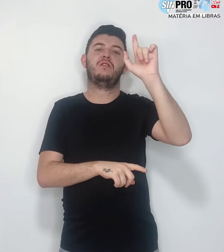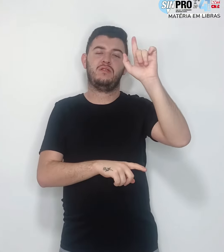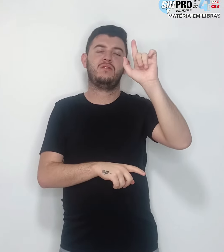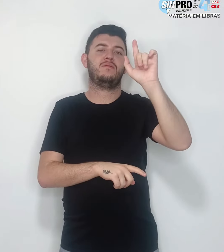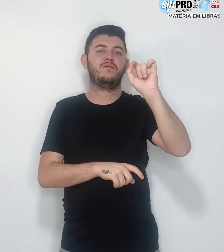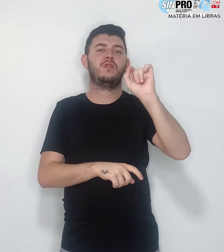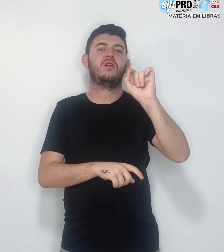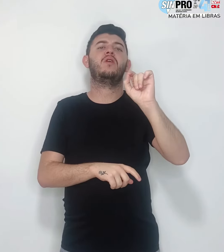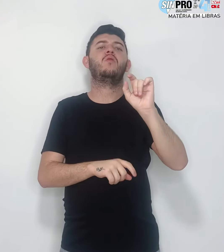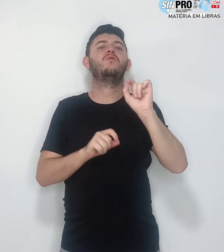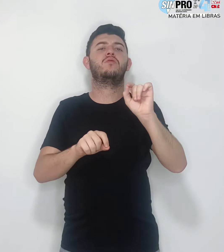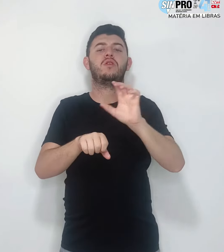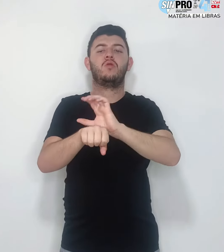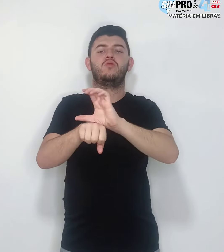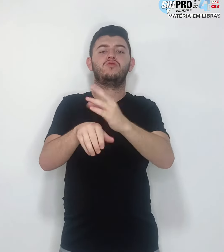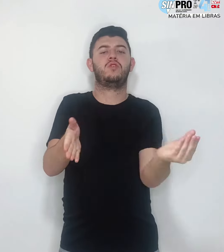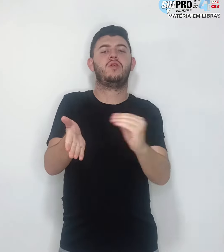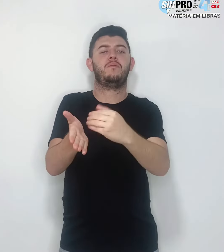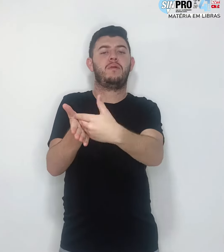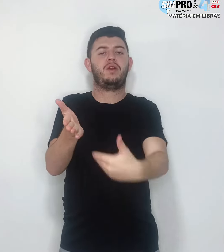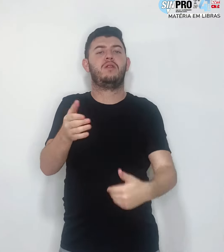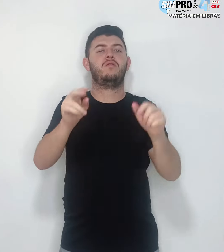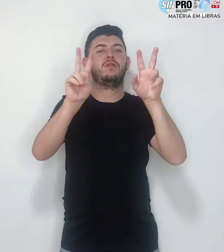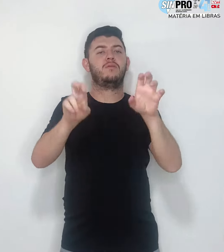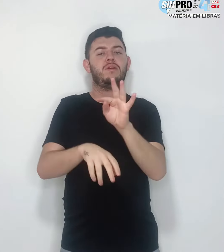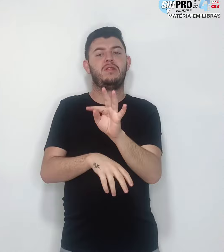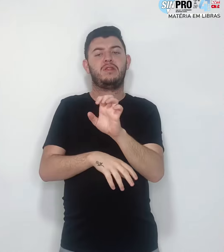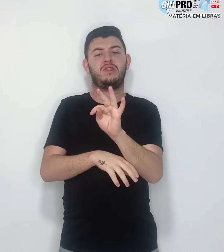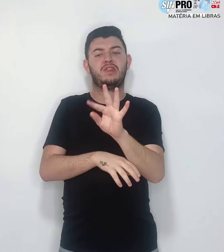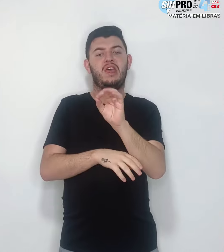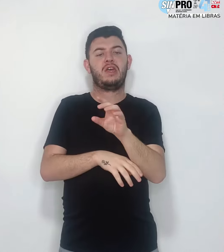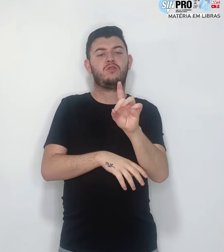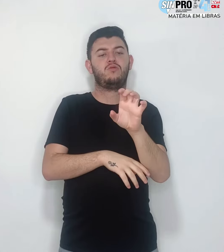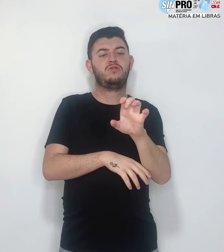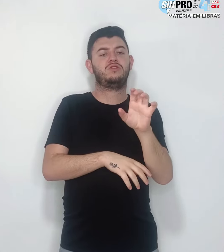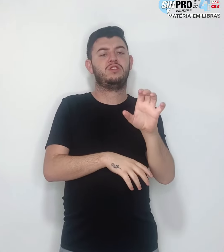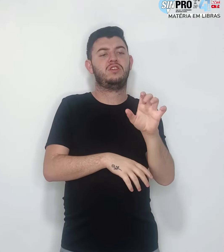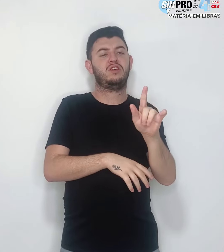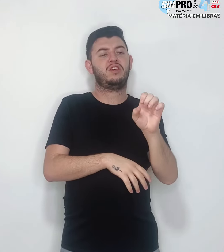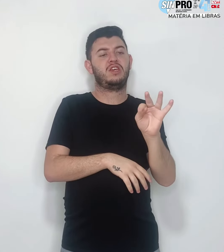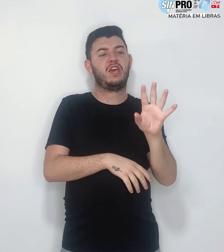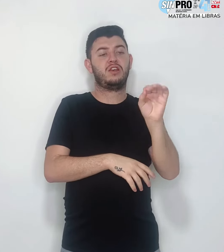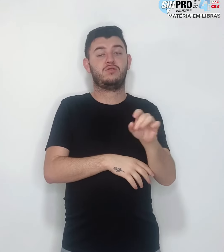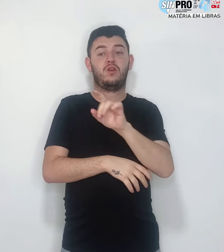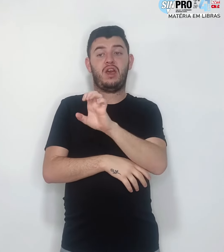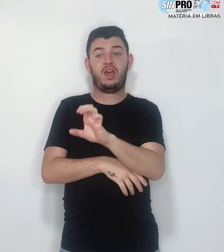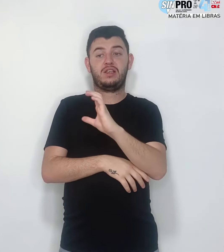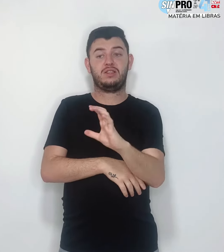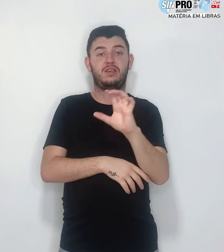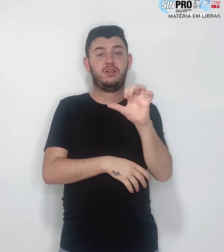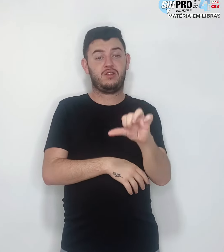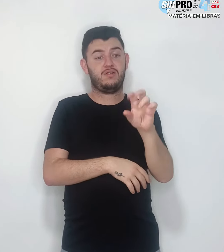emenda do teto de gastos EC95 e as propostas que a